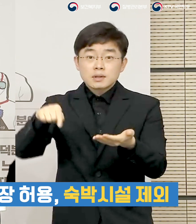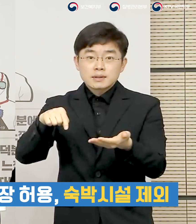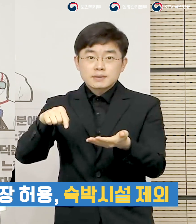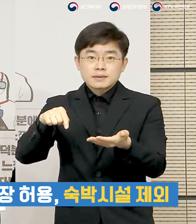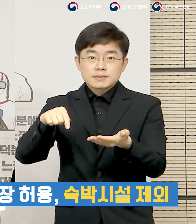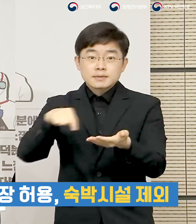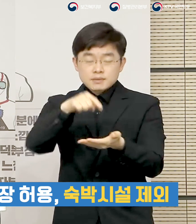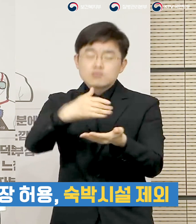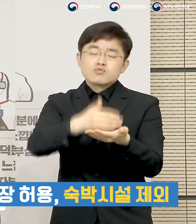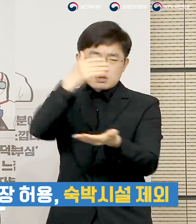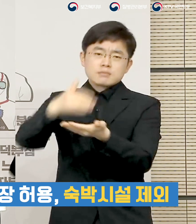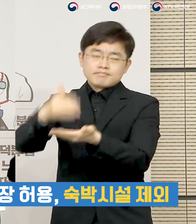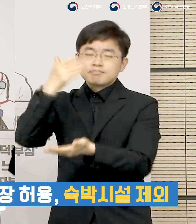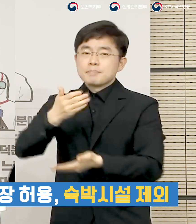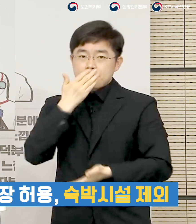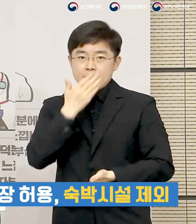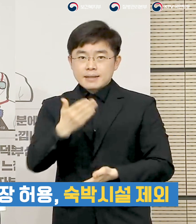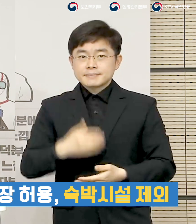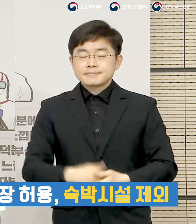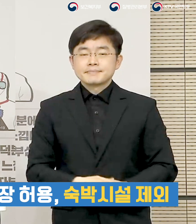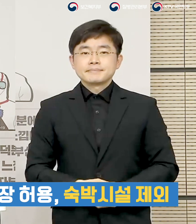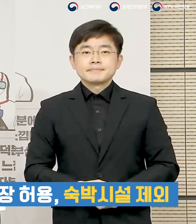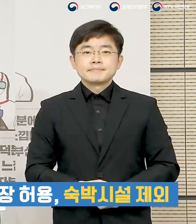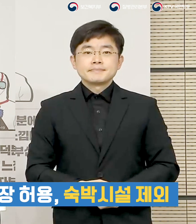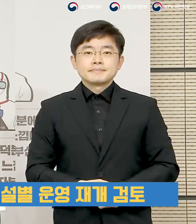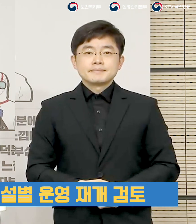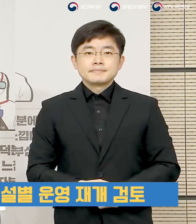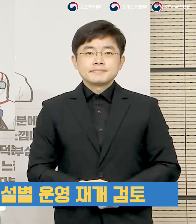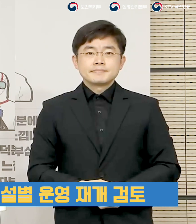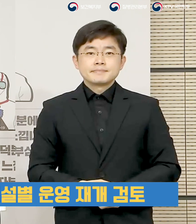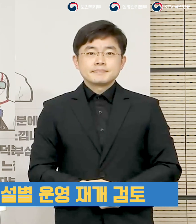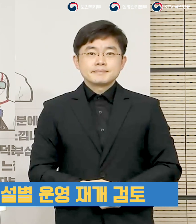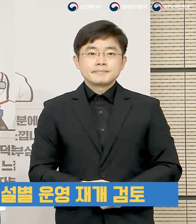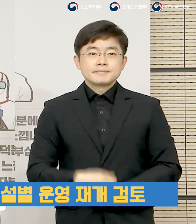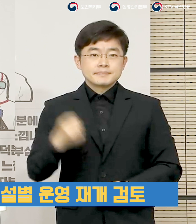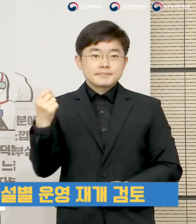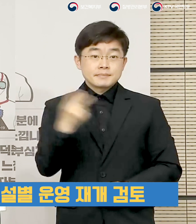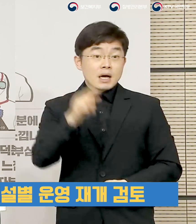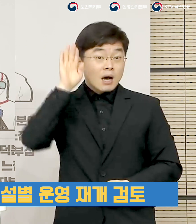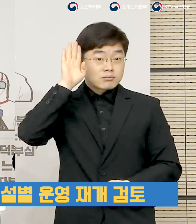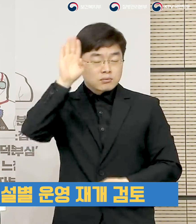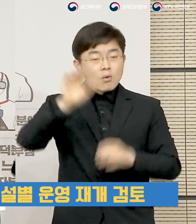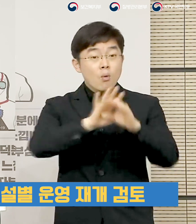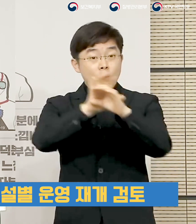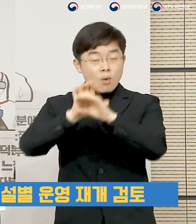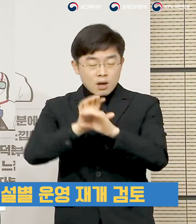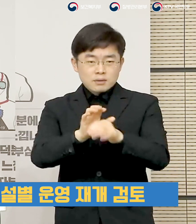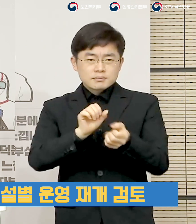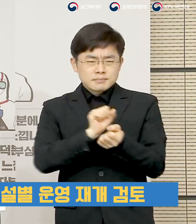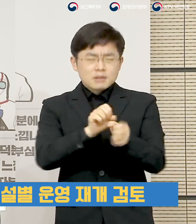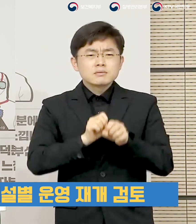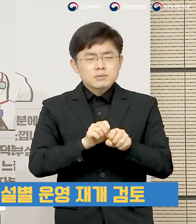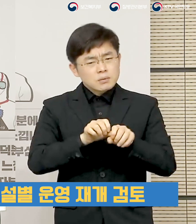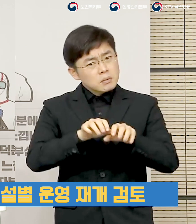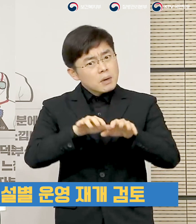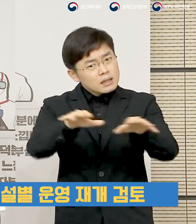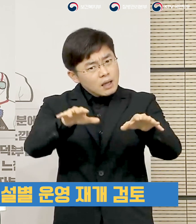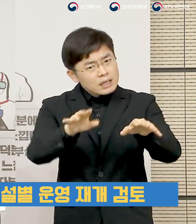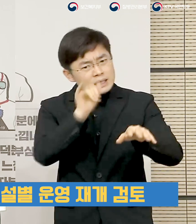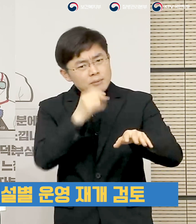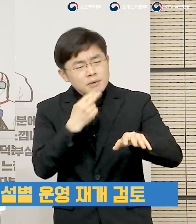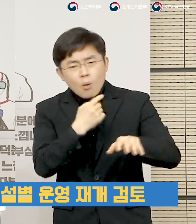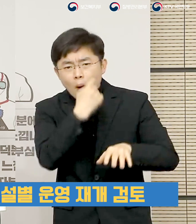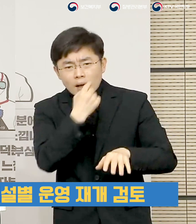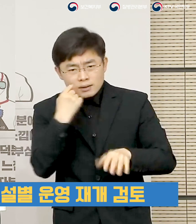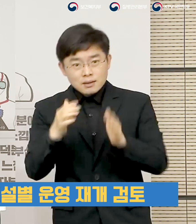국립시설에 준하여 운영을 재개할 수 있도록 할 계획입니다. 아울러 향후 코로나19 확산 정도를 고려하여 생활 속